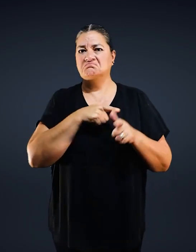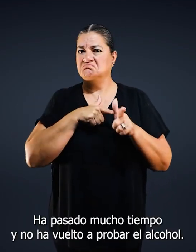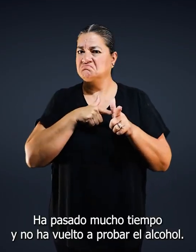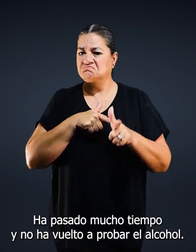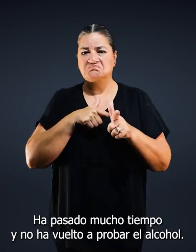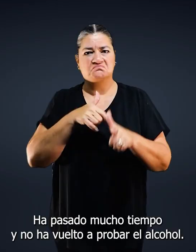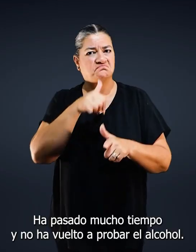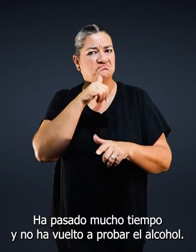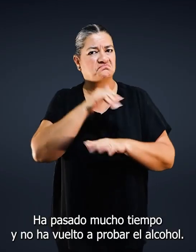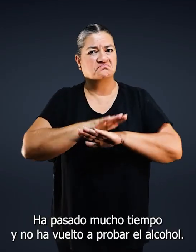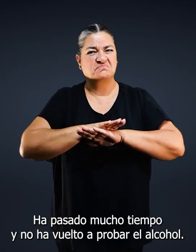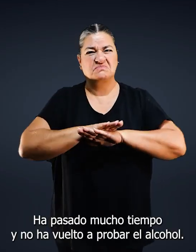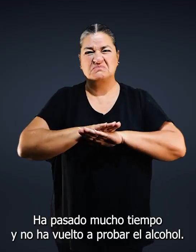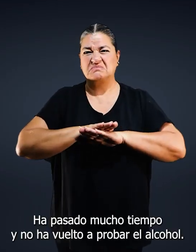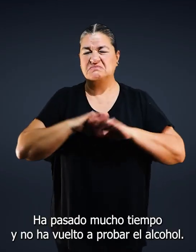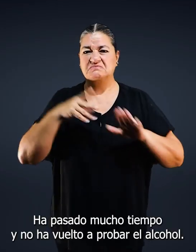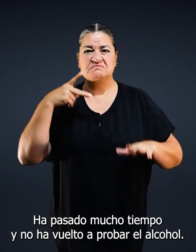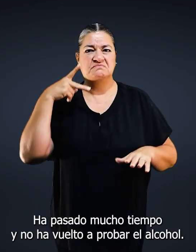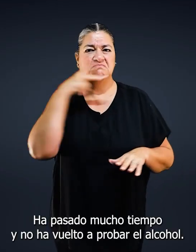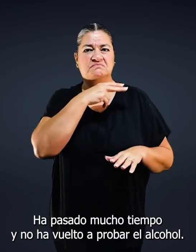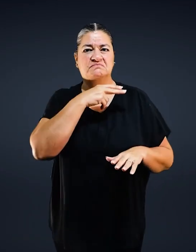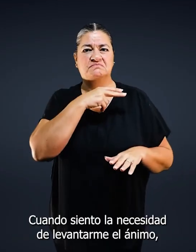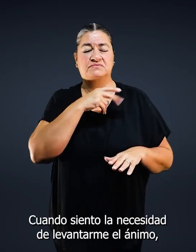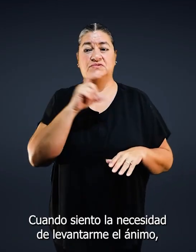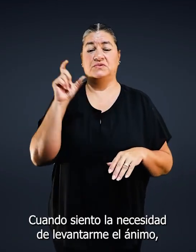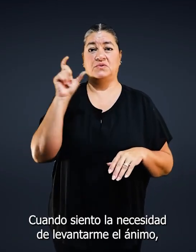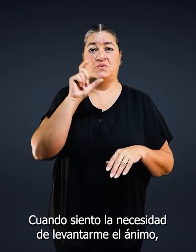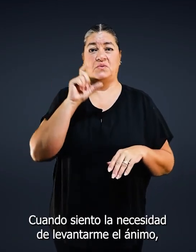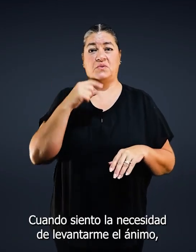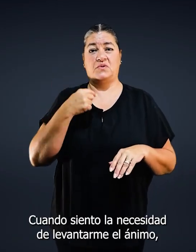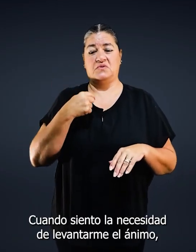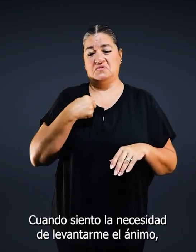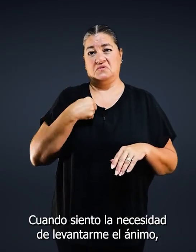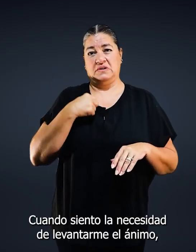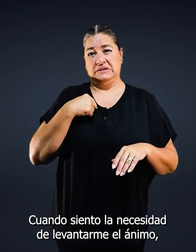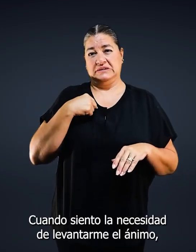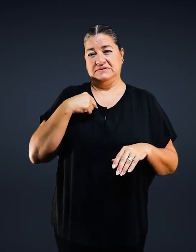Ha pasado mucho tiempo y no ha vuelto a probar el alcohol. Cuando siento la necesidad de levantarme el ánimo,